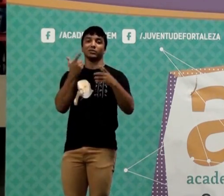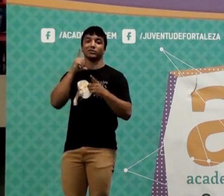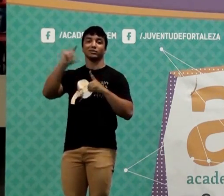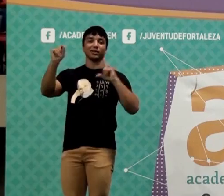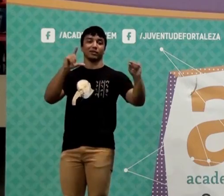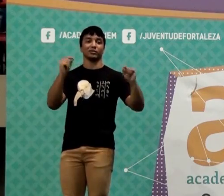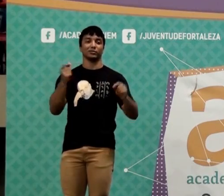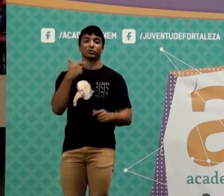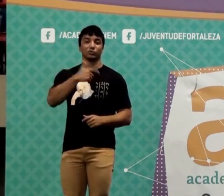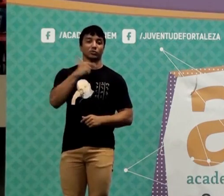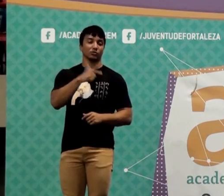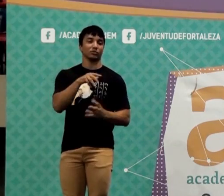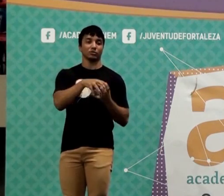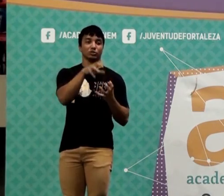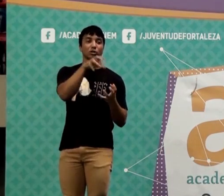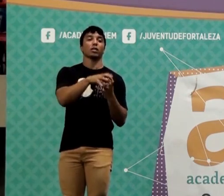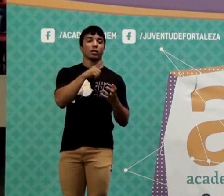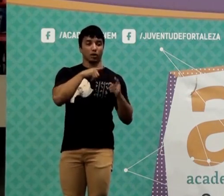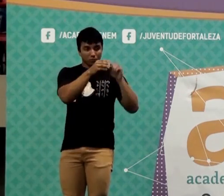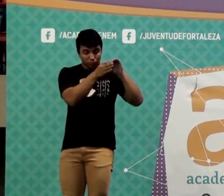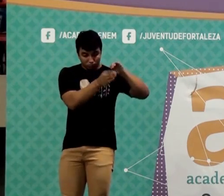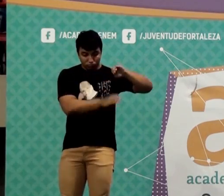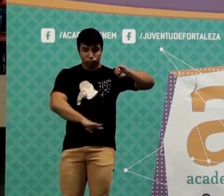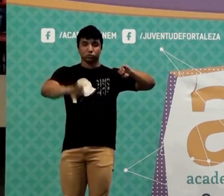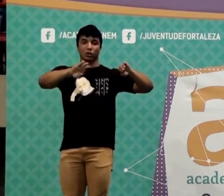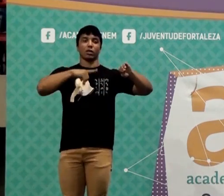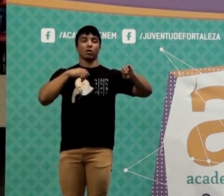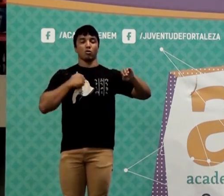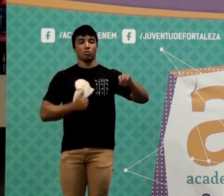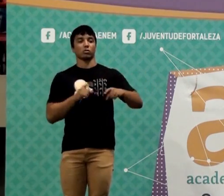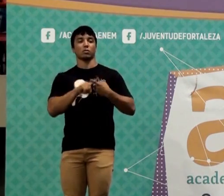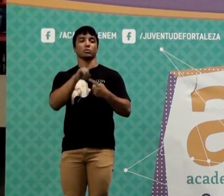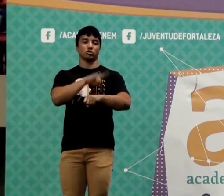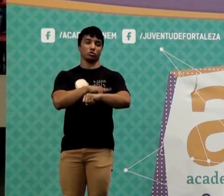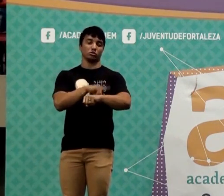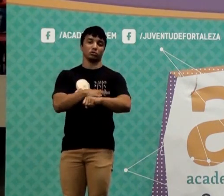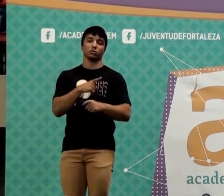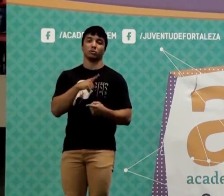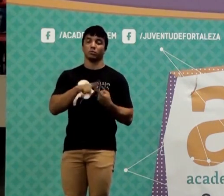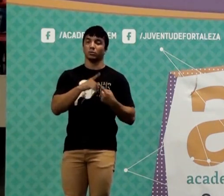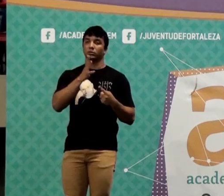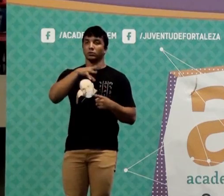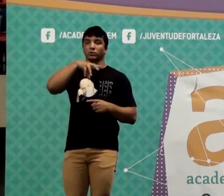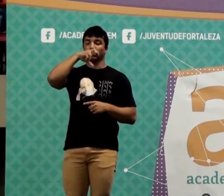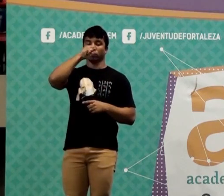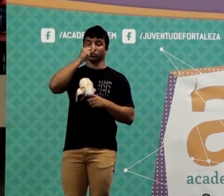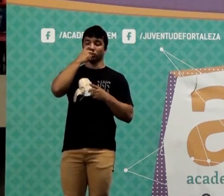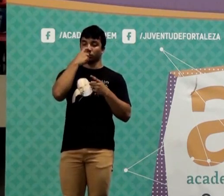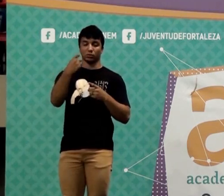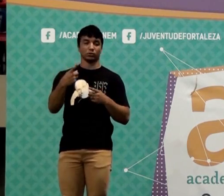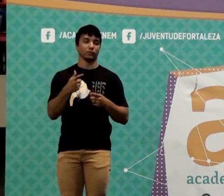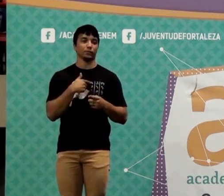Não sei nem como é que eu digo isso para você. Você entendeu? Sua vida vai ser uma